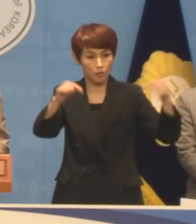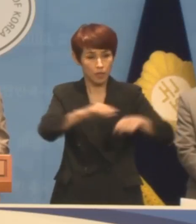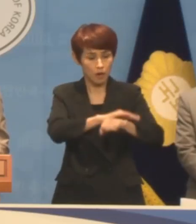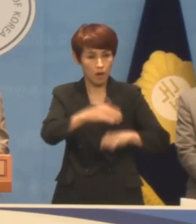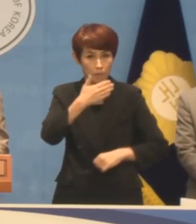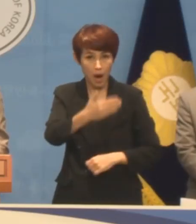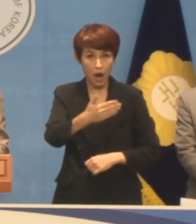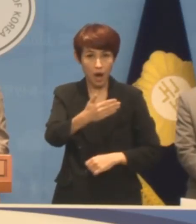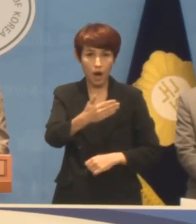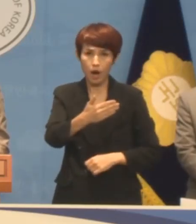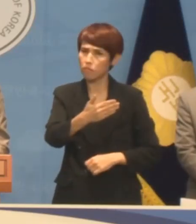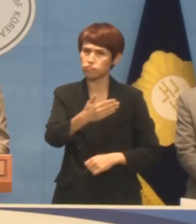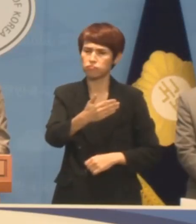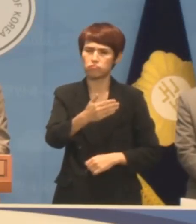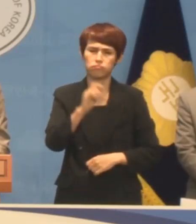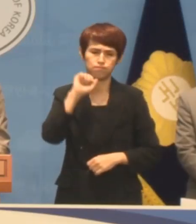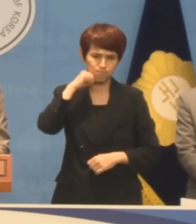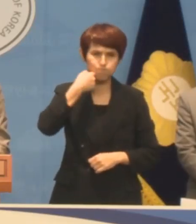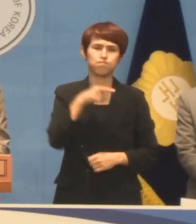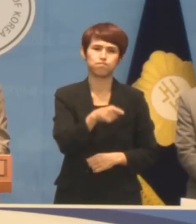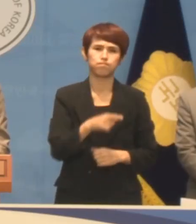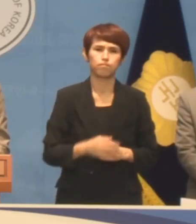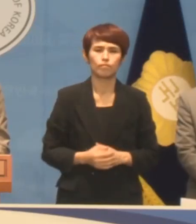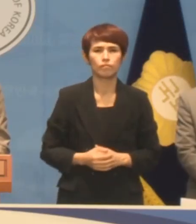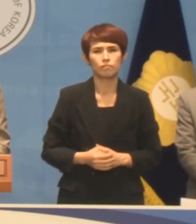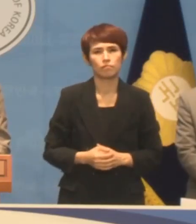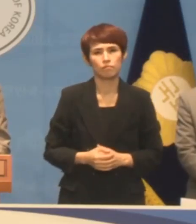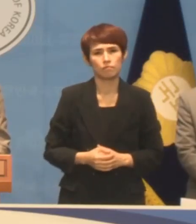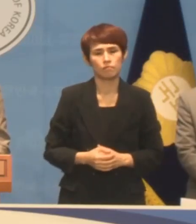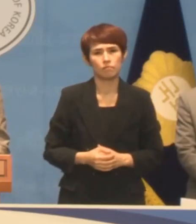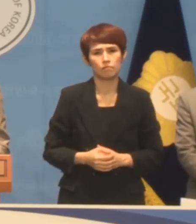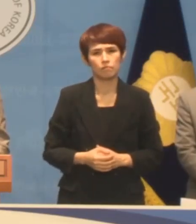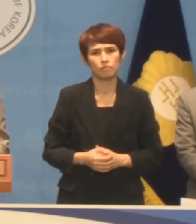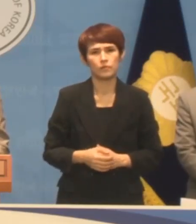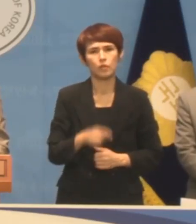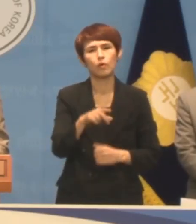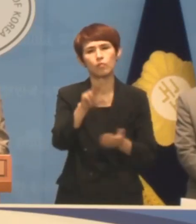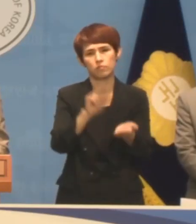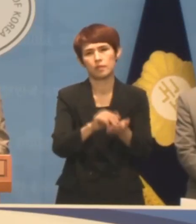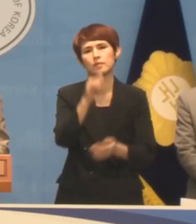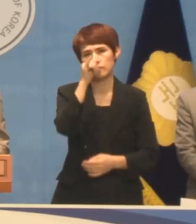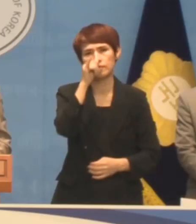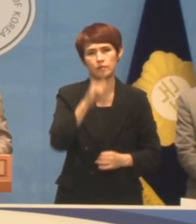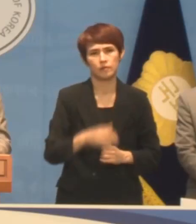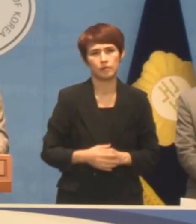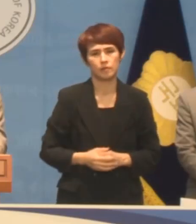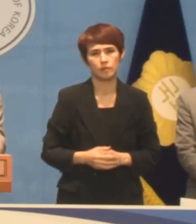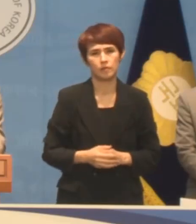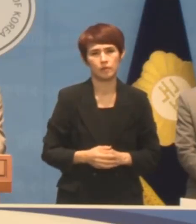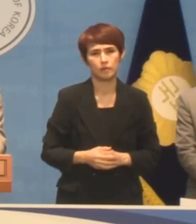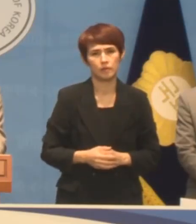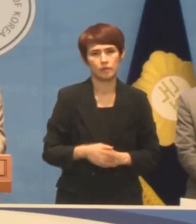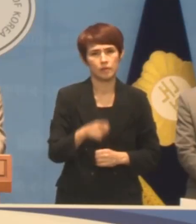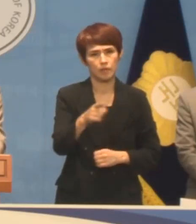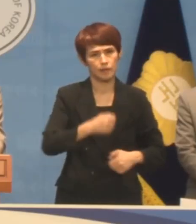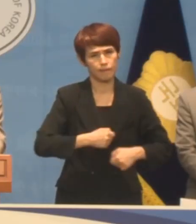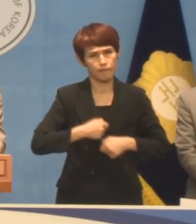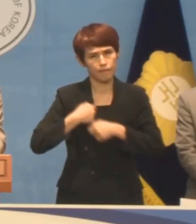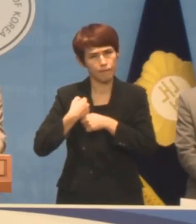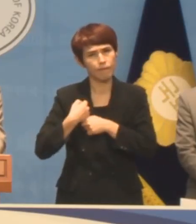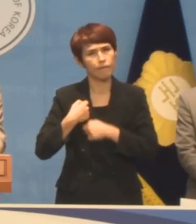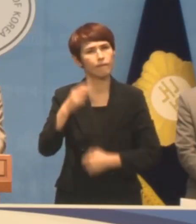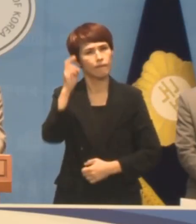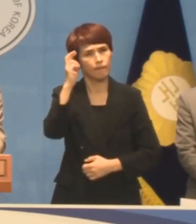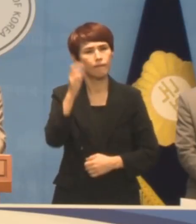제대로 이루어지기 어려운 것 아니겠습니까? 이런 식의 언론 플레이하는 것 그 자체로 배임 소지가 있는 것은 아닌지